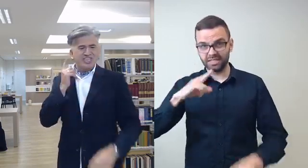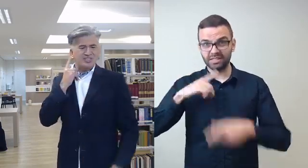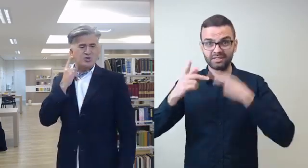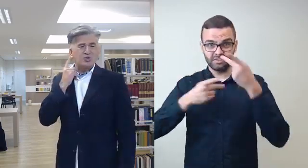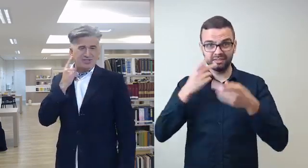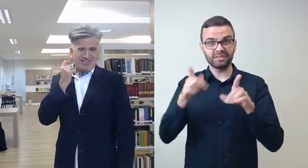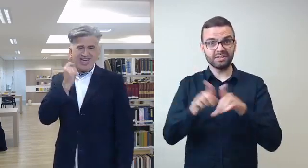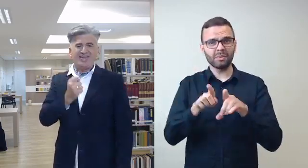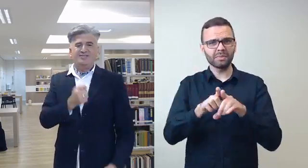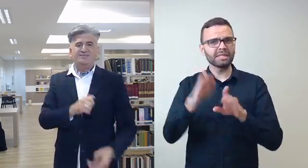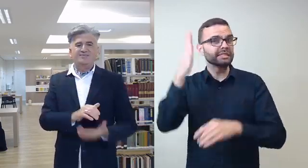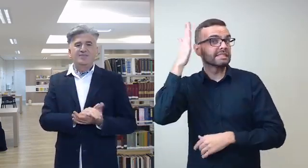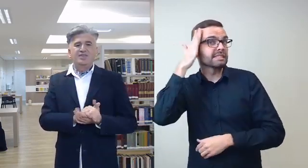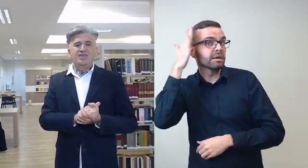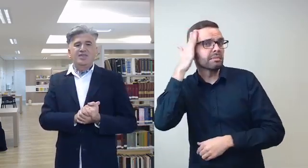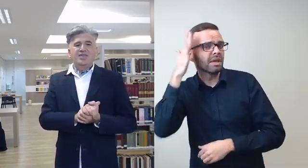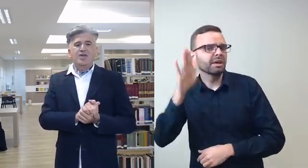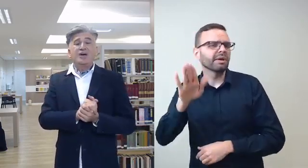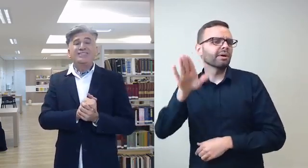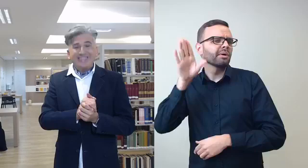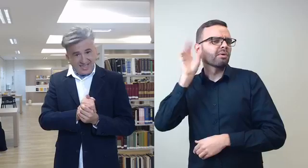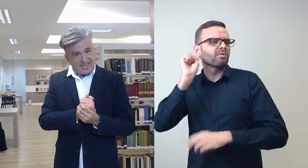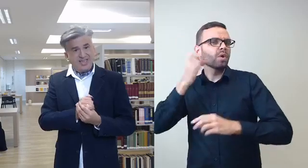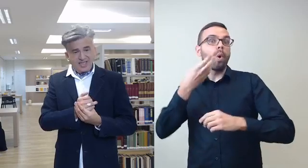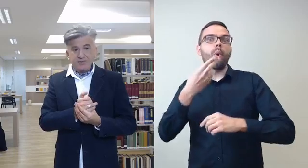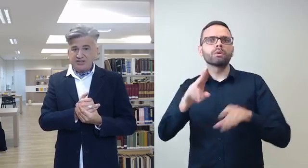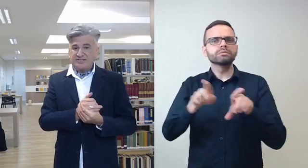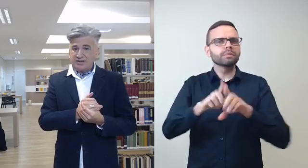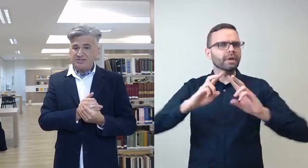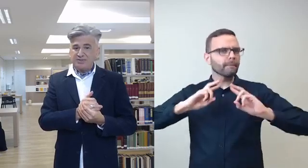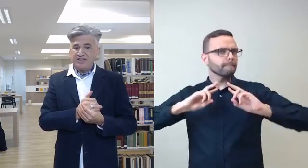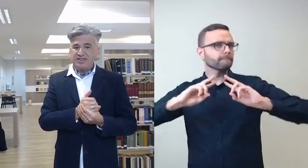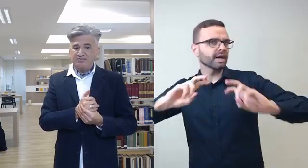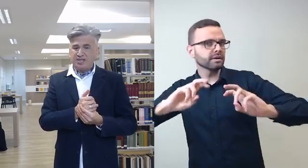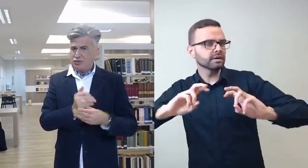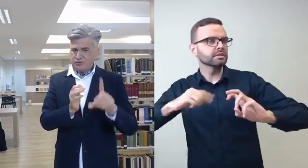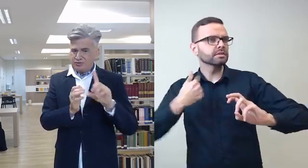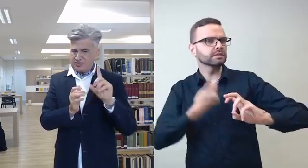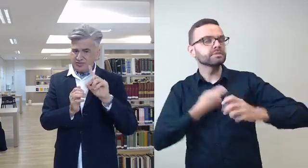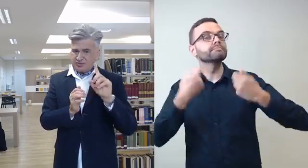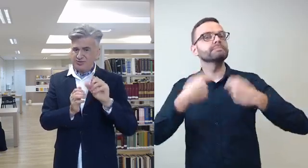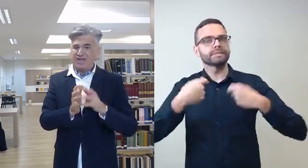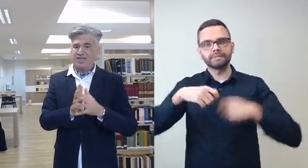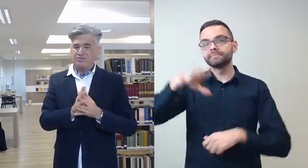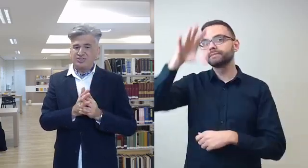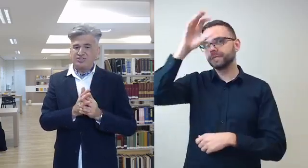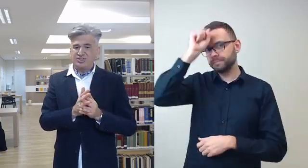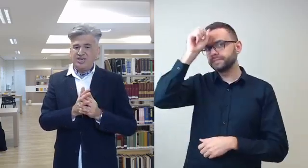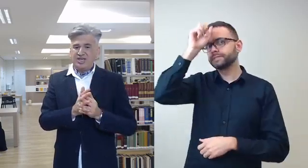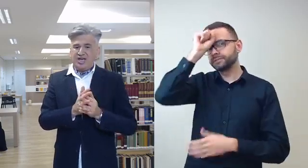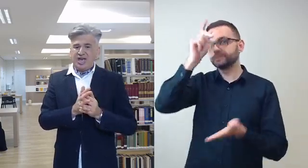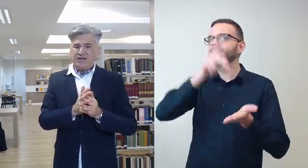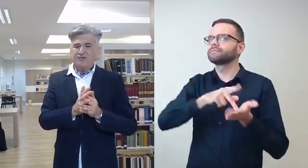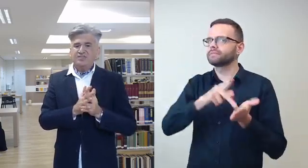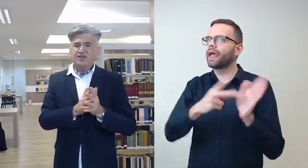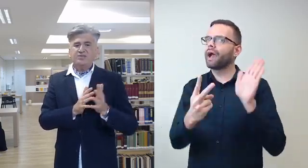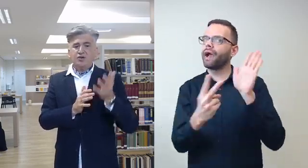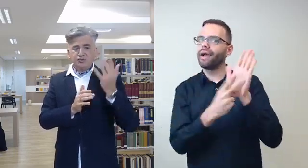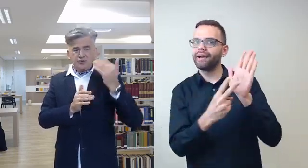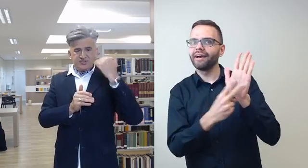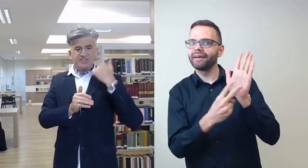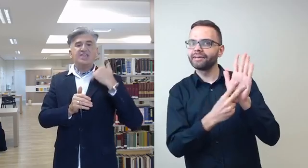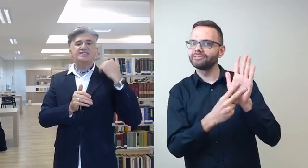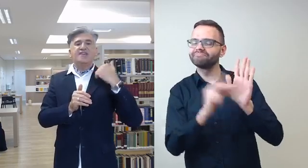realmente escutar é uma técnica que precisamos aprender. Nem todo mundo sabe escutar realmente. A função